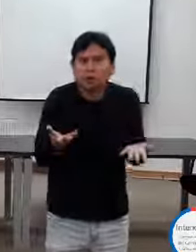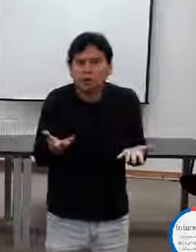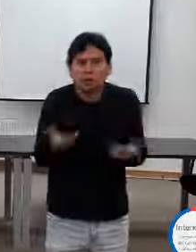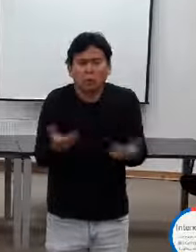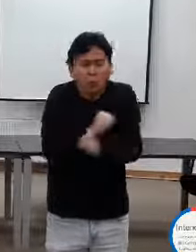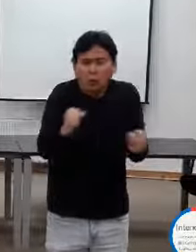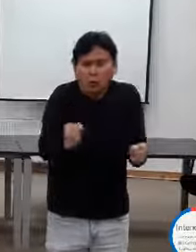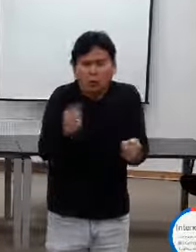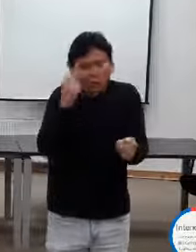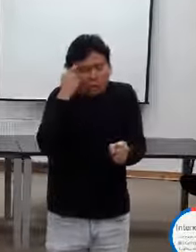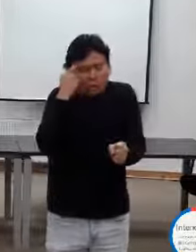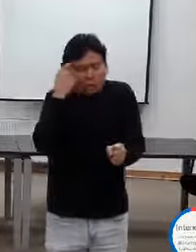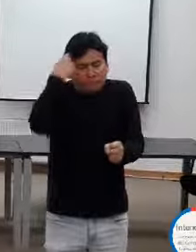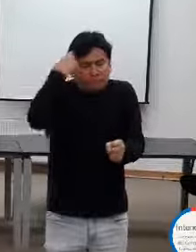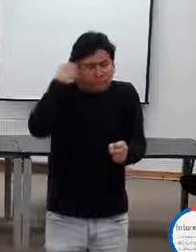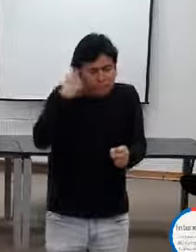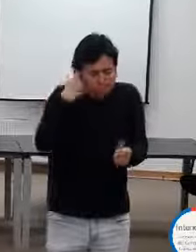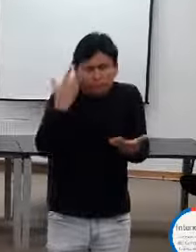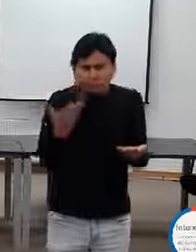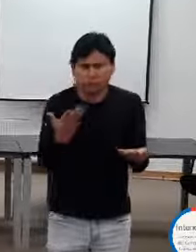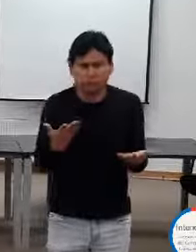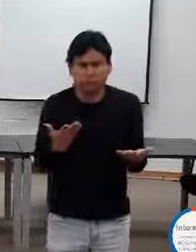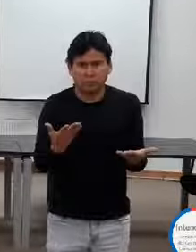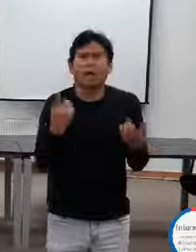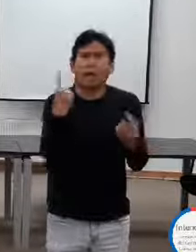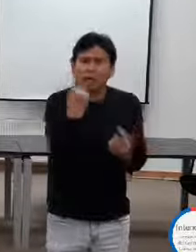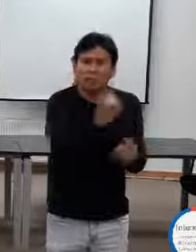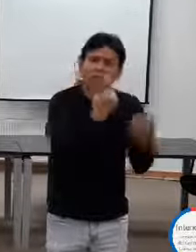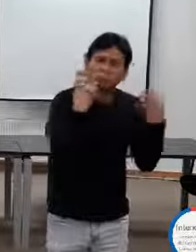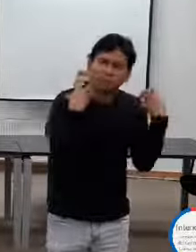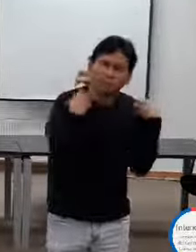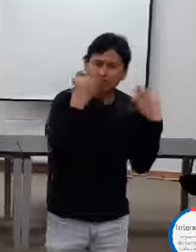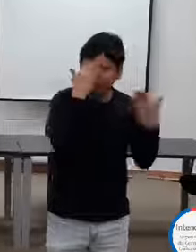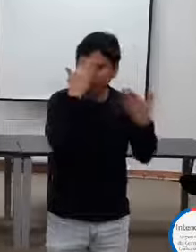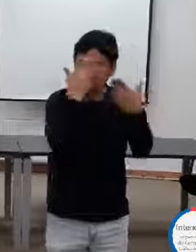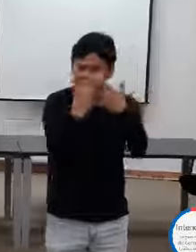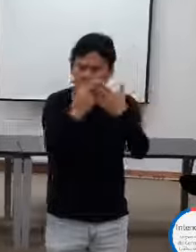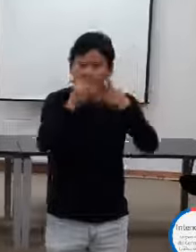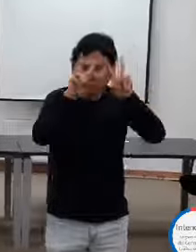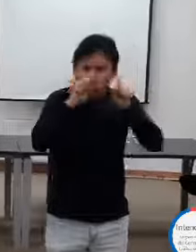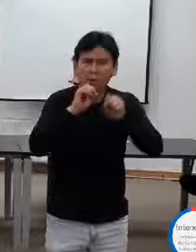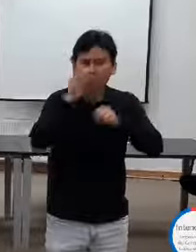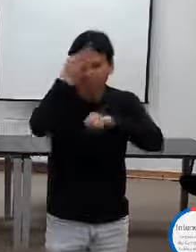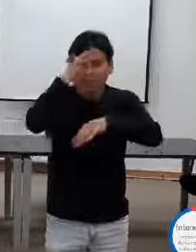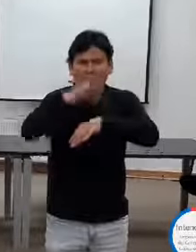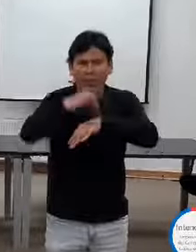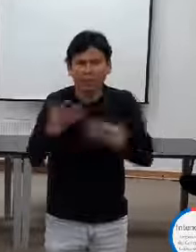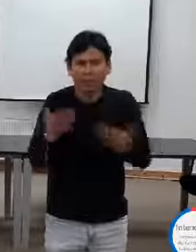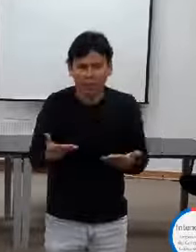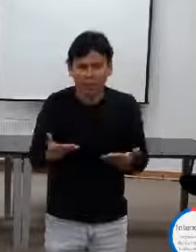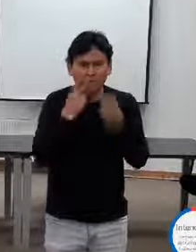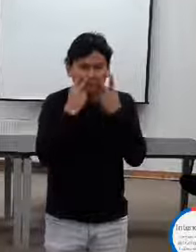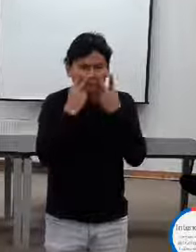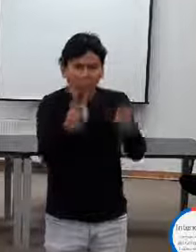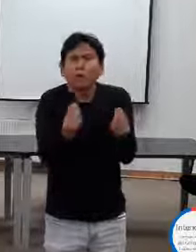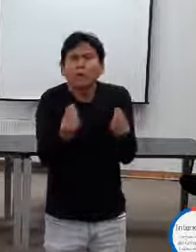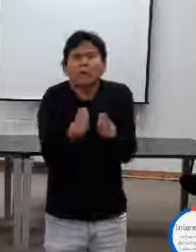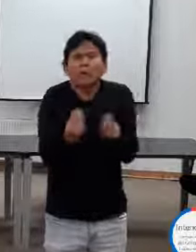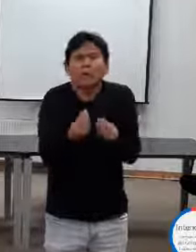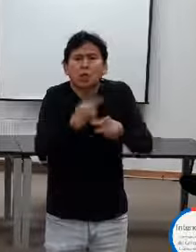en conciencia, en consecuencia y con responsabilidad frente a esta enfermedad. Veamos lo que está